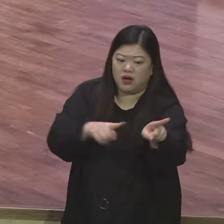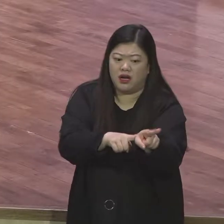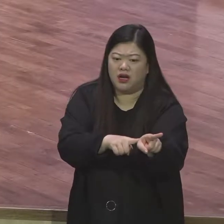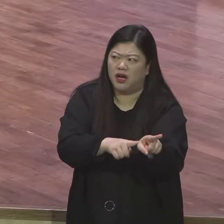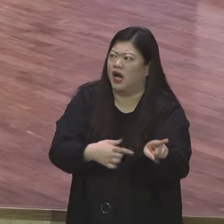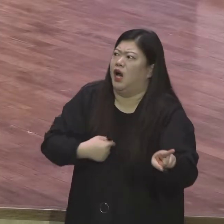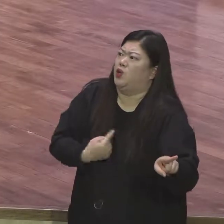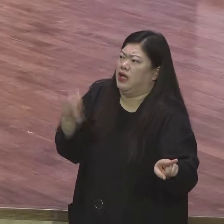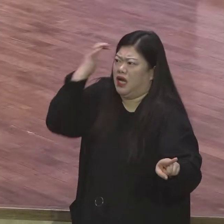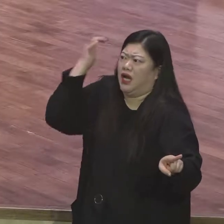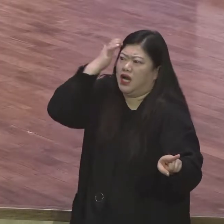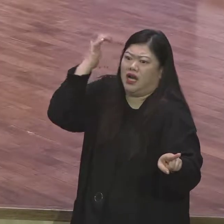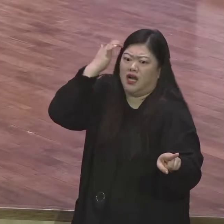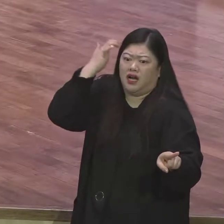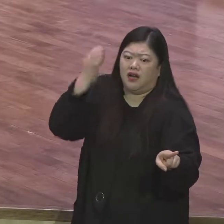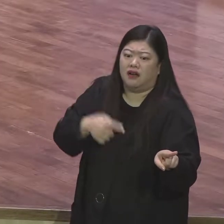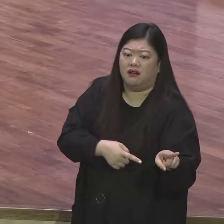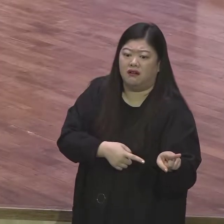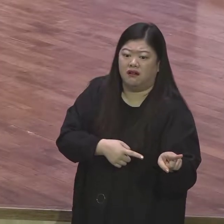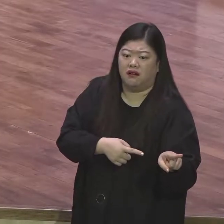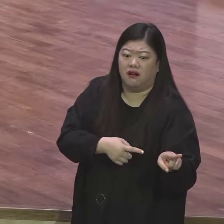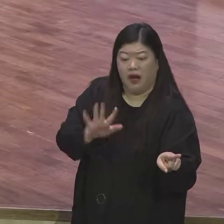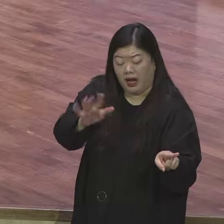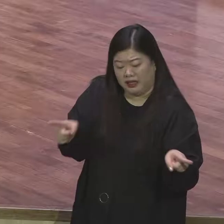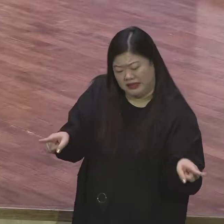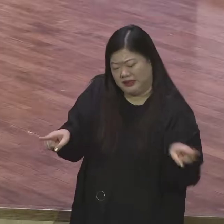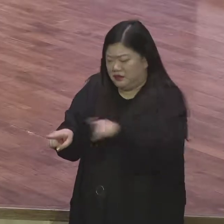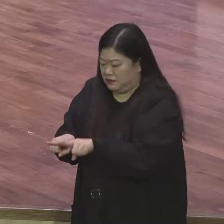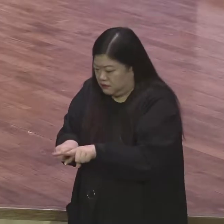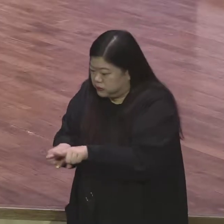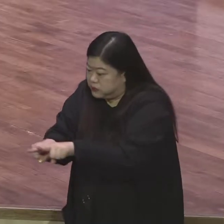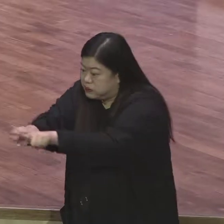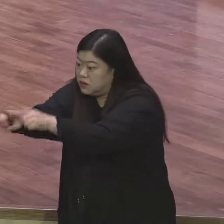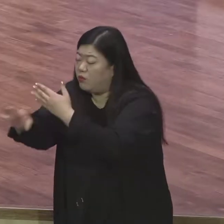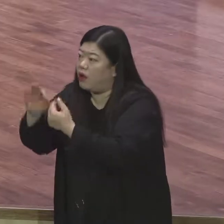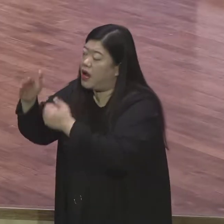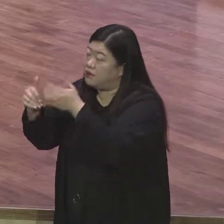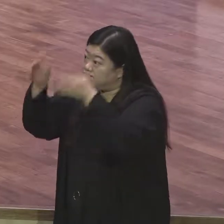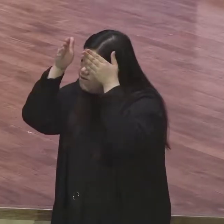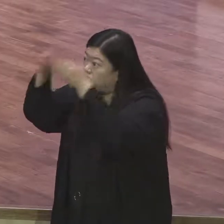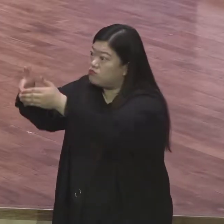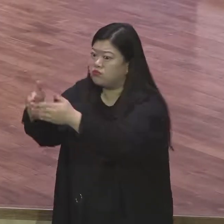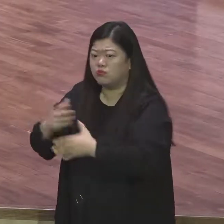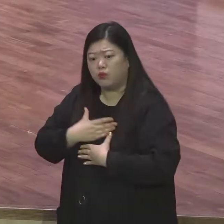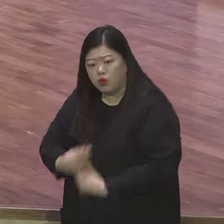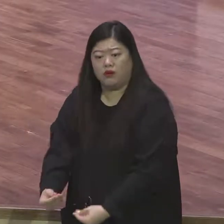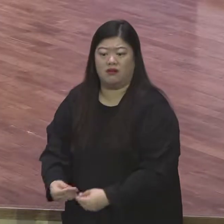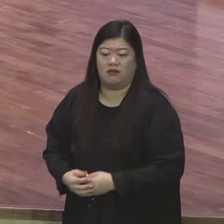맨날 갈등하다가 전혀 하나님과는 방향이 안 맞아요.